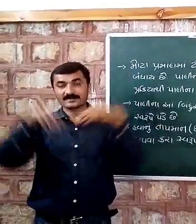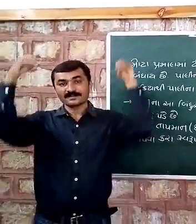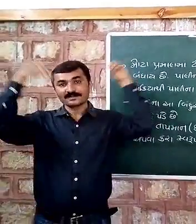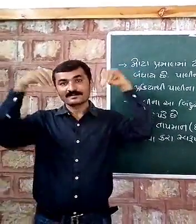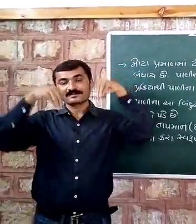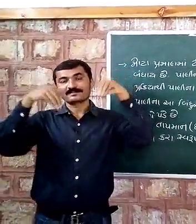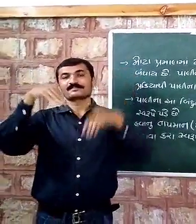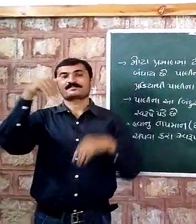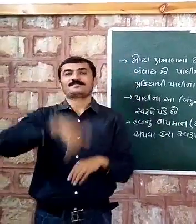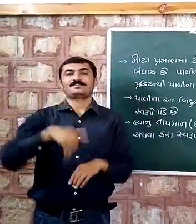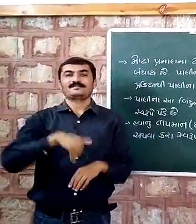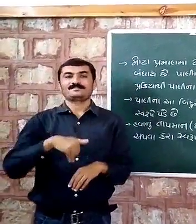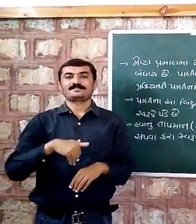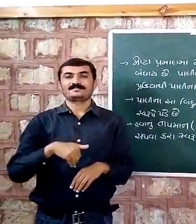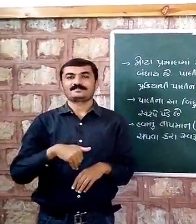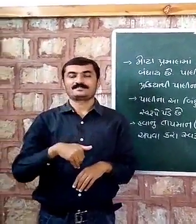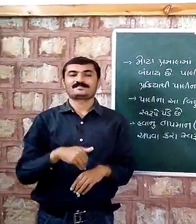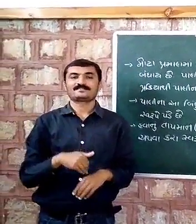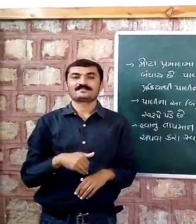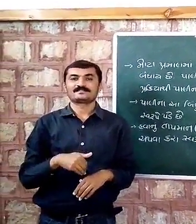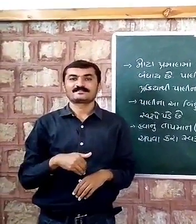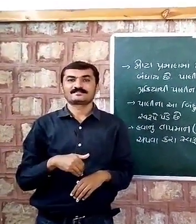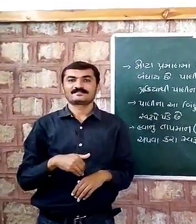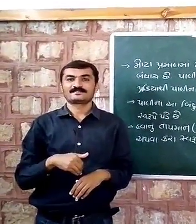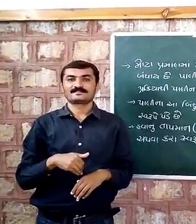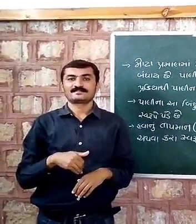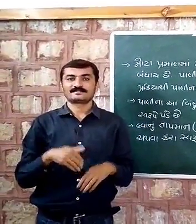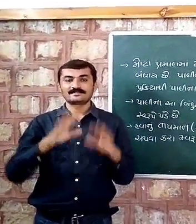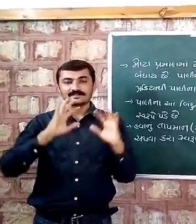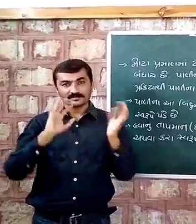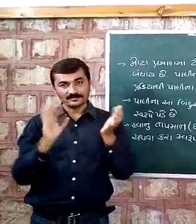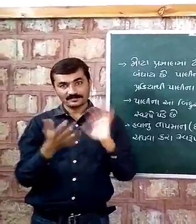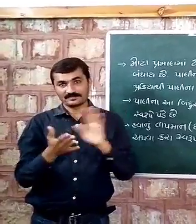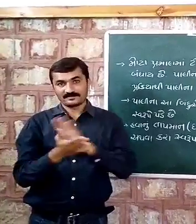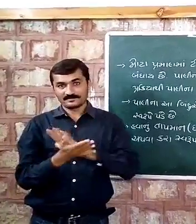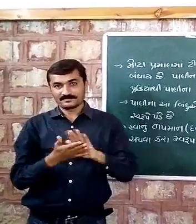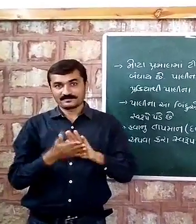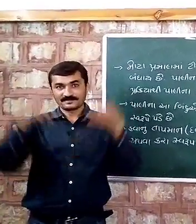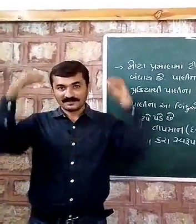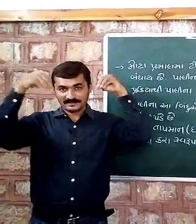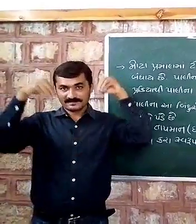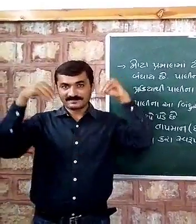પૃથ્વી સપાટી પર પડે છે અને એ રીતે પૃથ્વી સપાટી પર વરસાદ પડે છે.